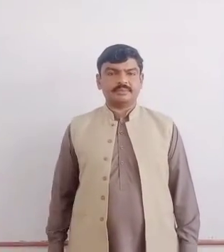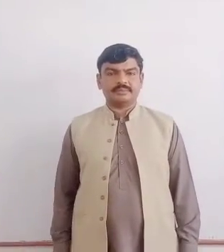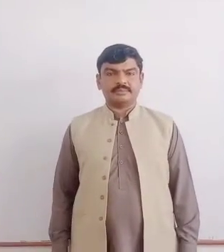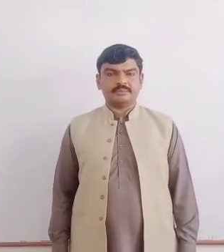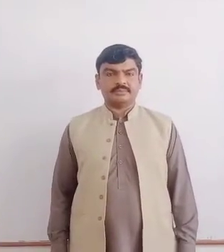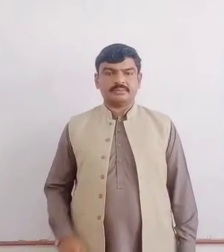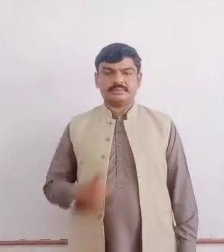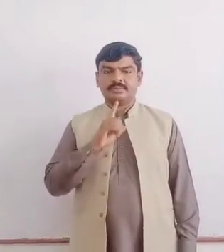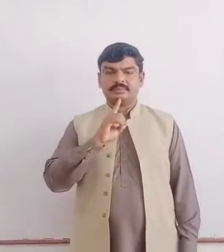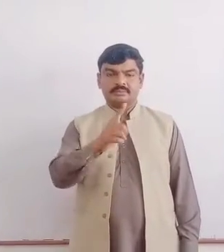मुखलिस,